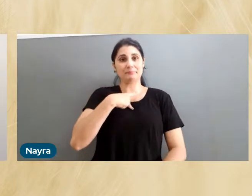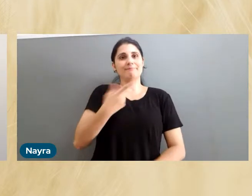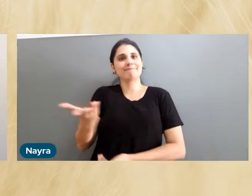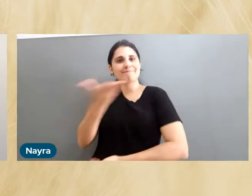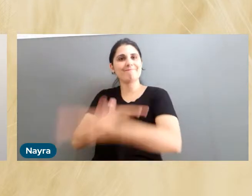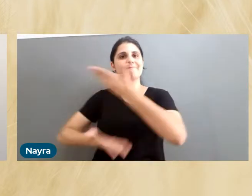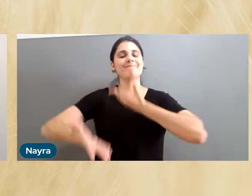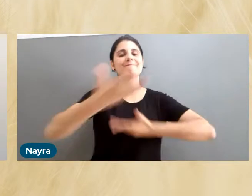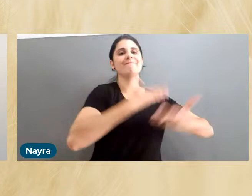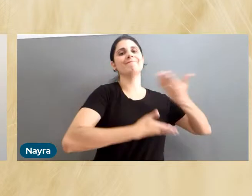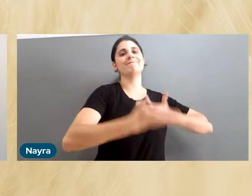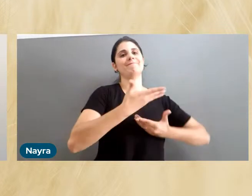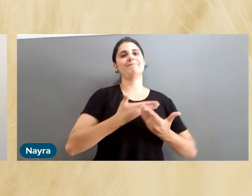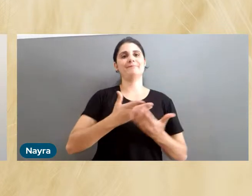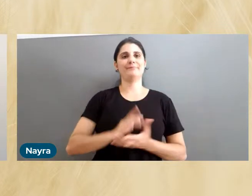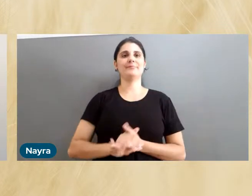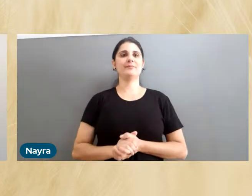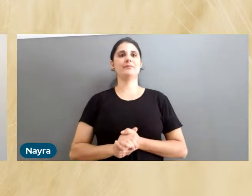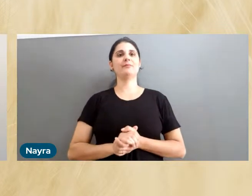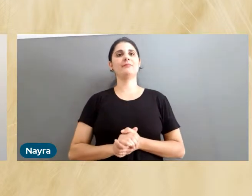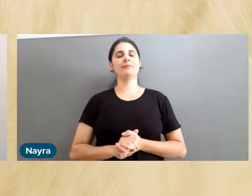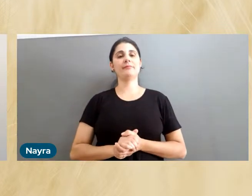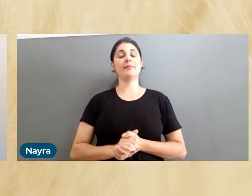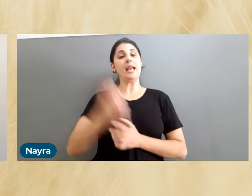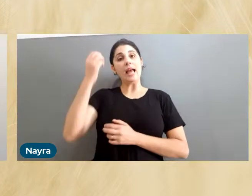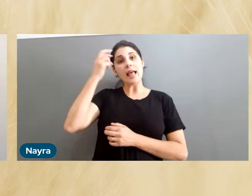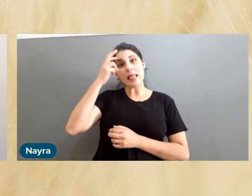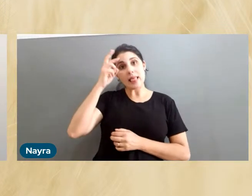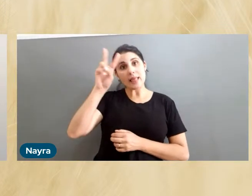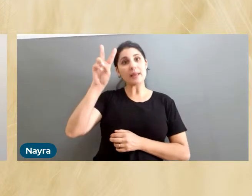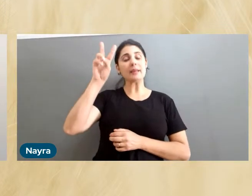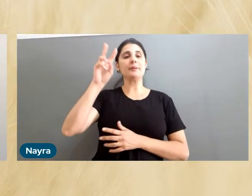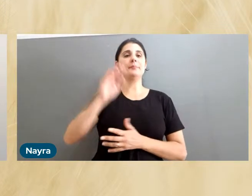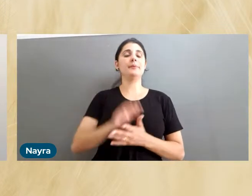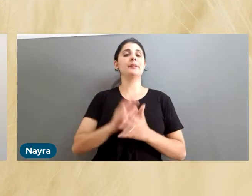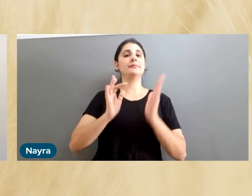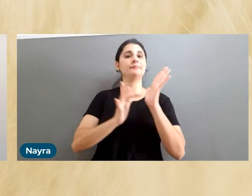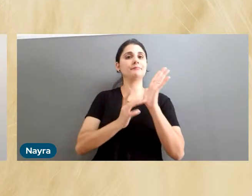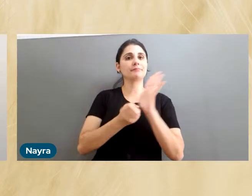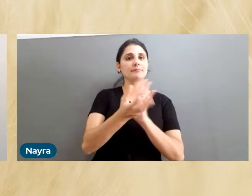estão à nossa volta. Lembrando que se o Cristo